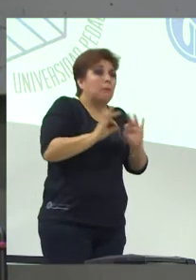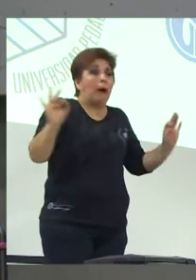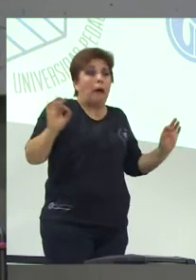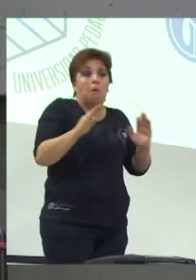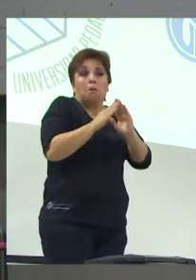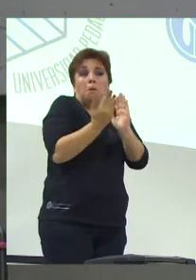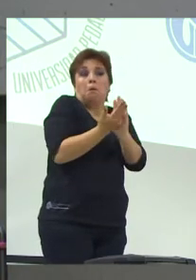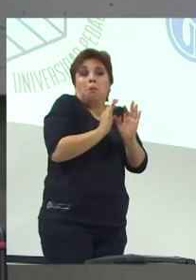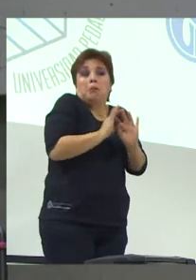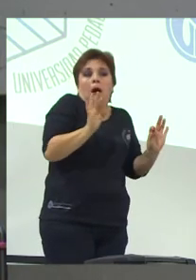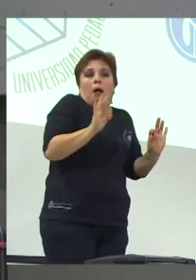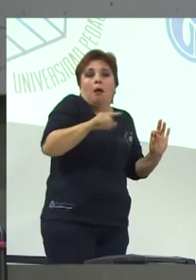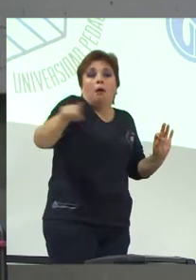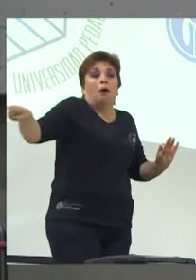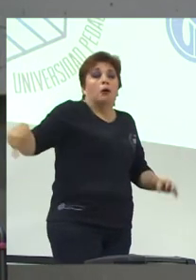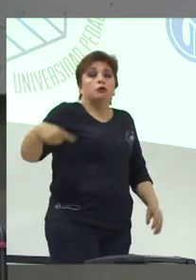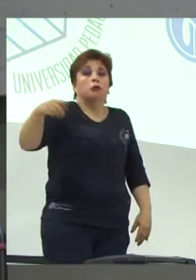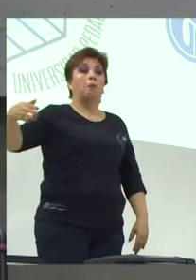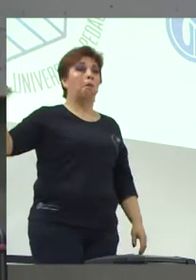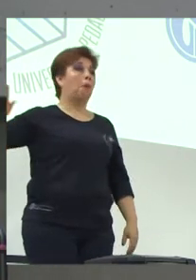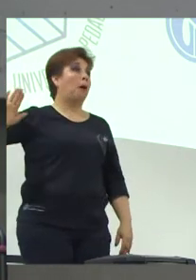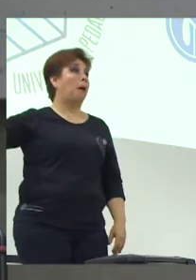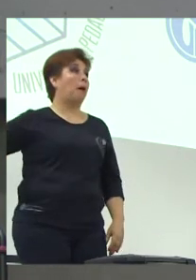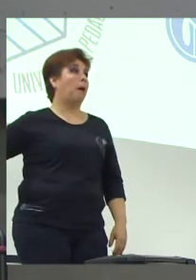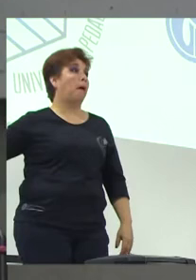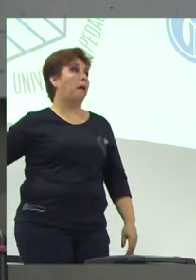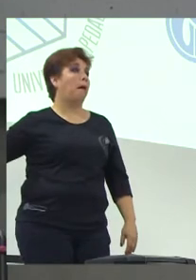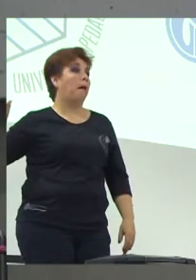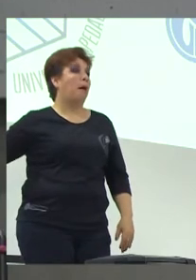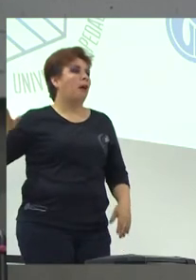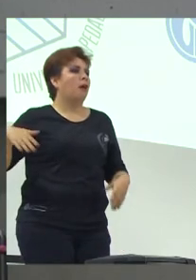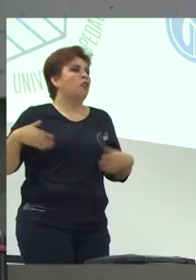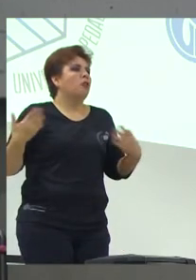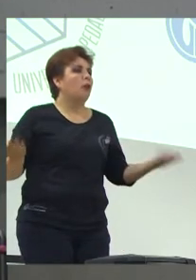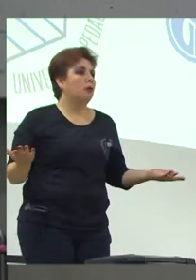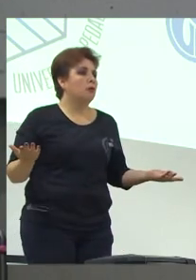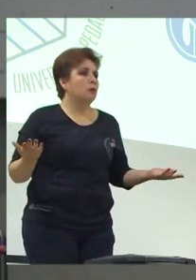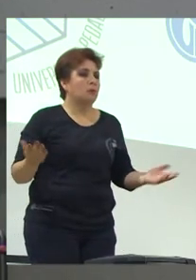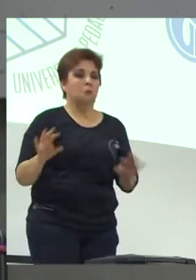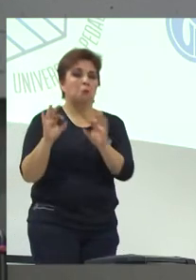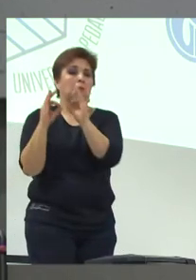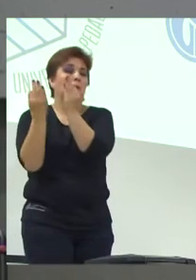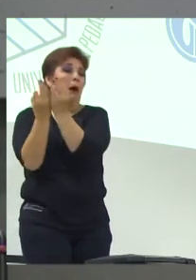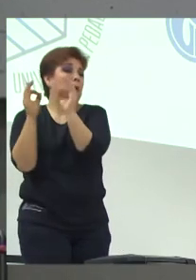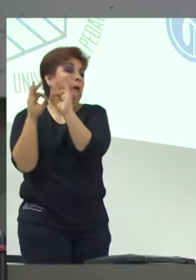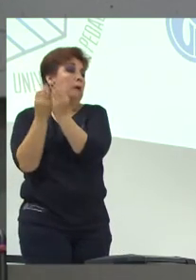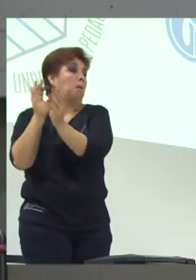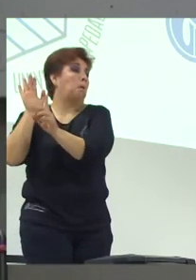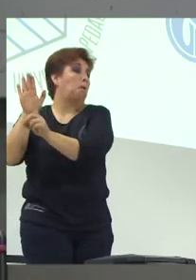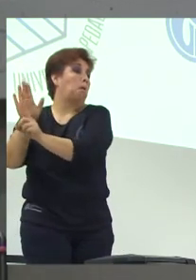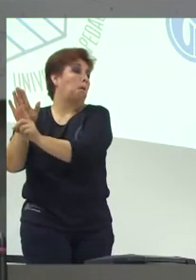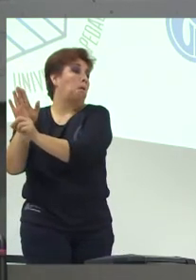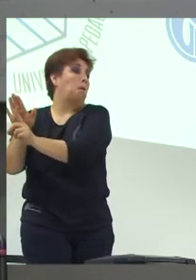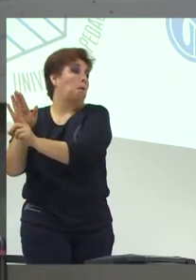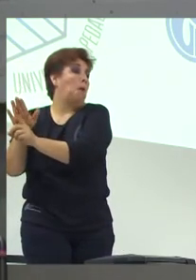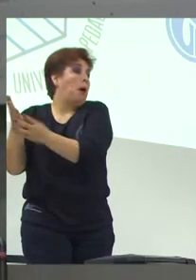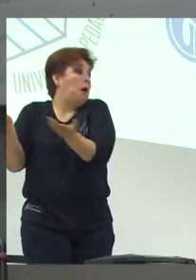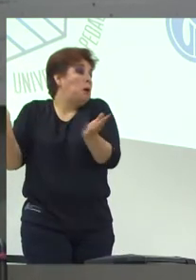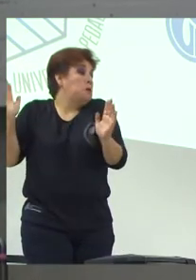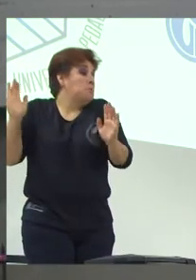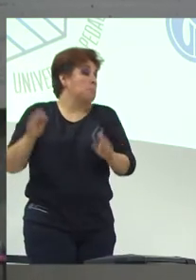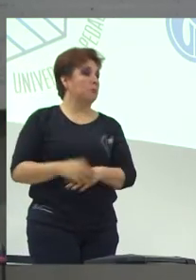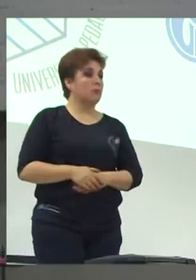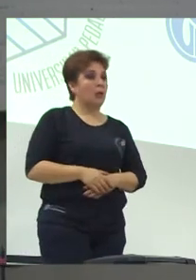su vida transcurría en el marco del afecto de su familia en el mejor de los casos